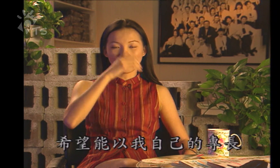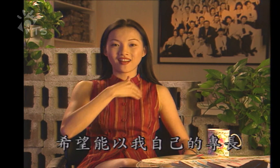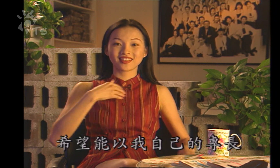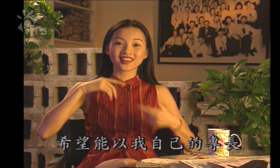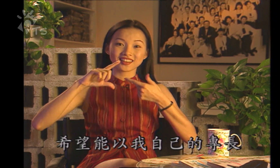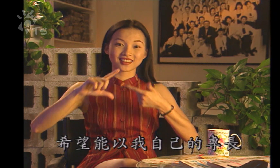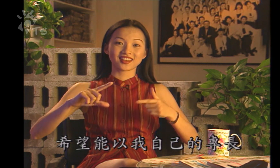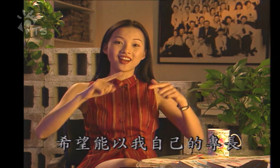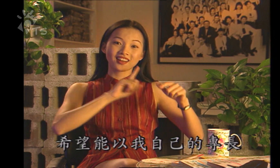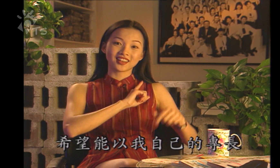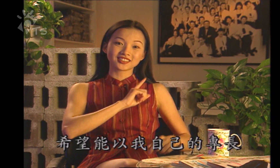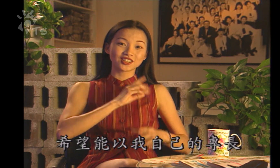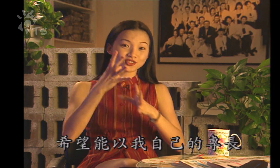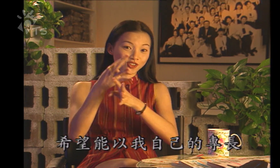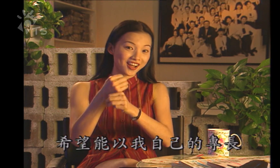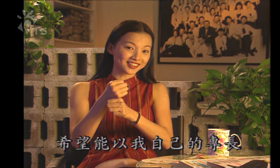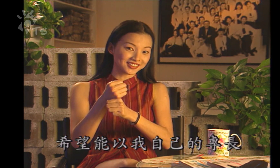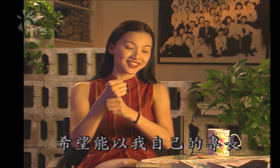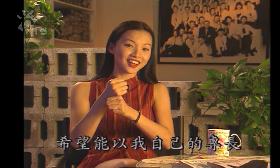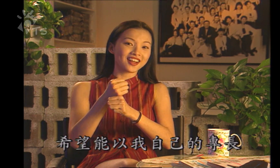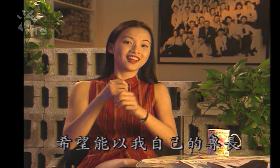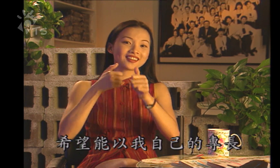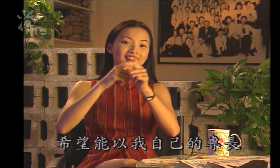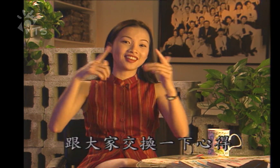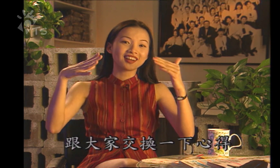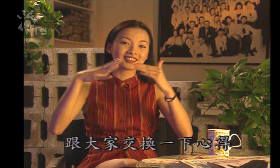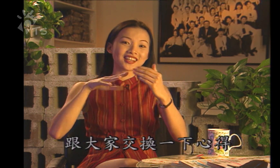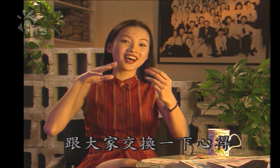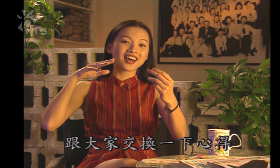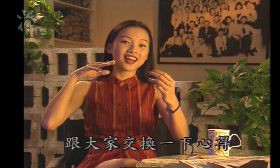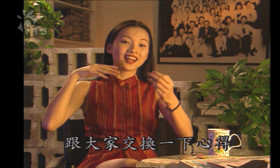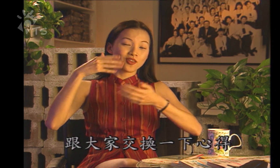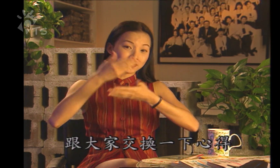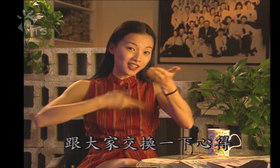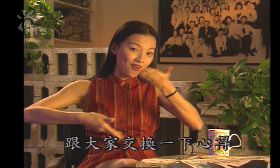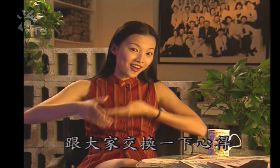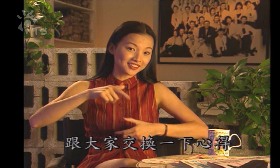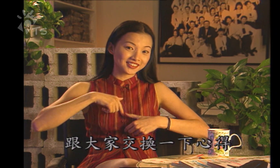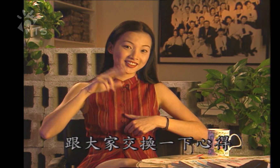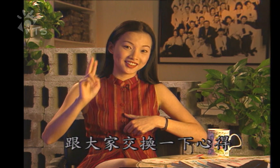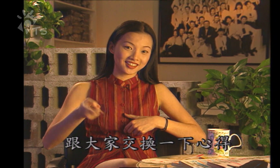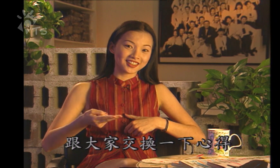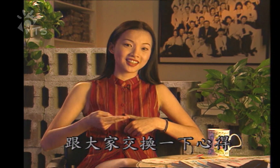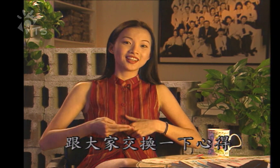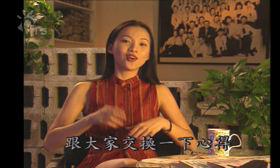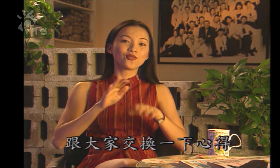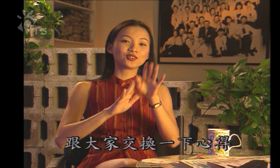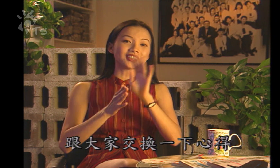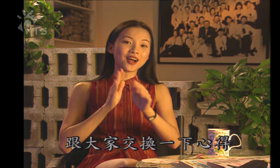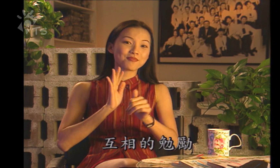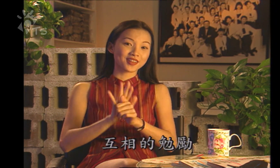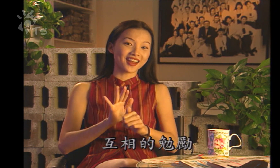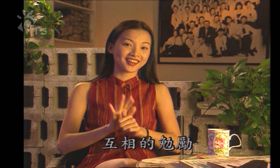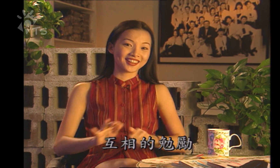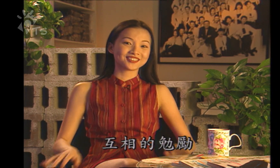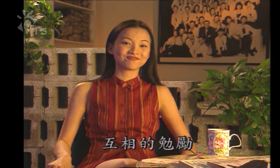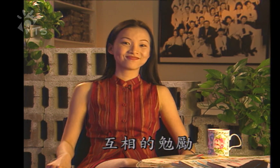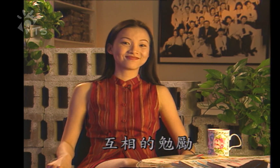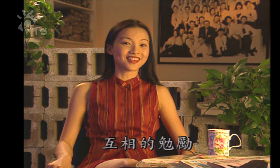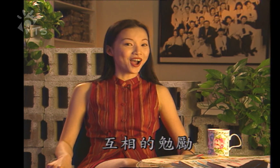希望能以我自己的专长跟大家交换一下心得，互相的勉励，好